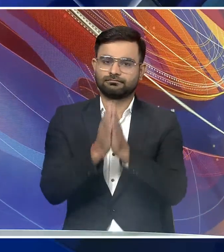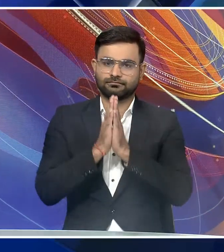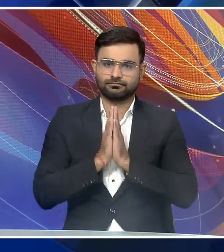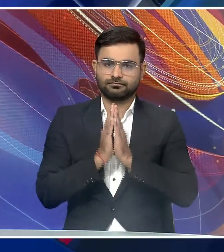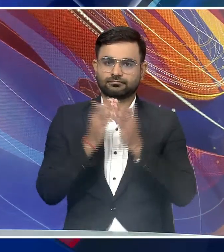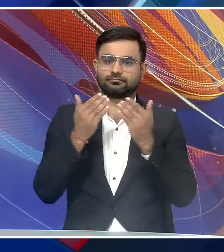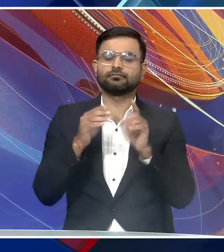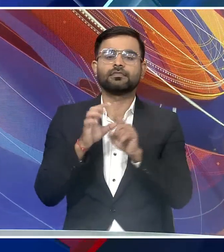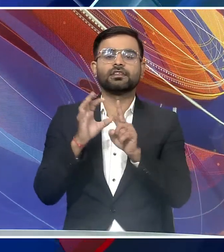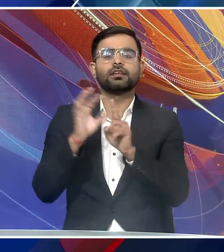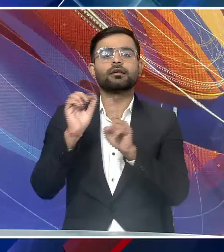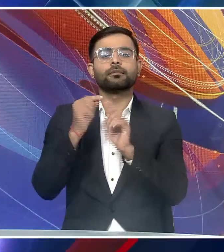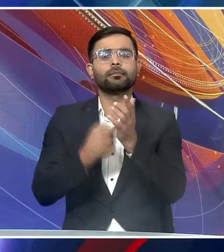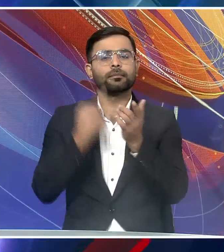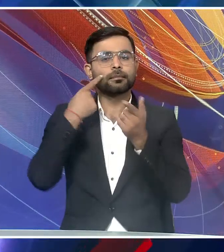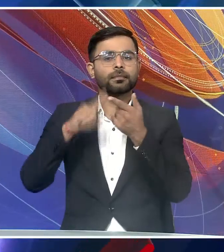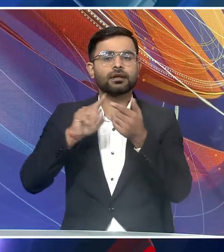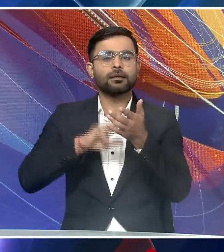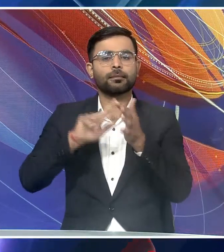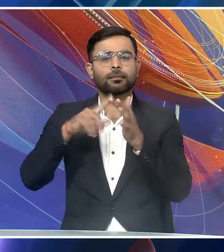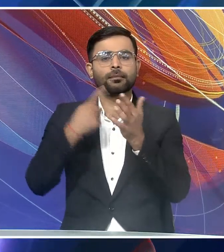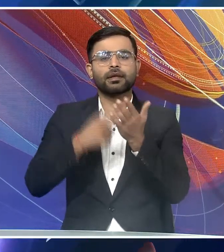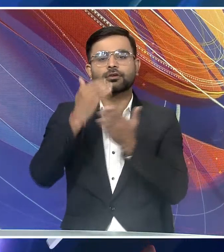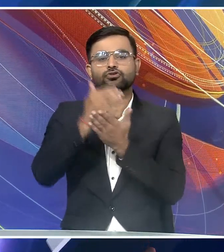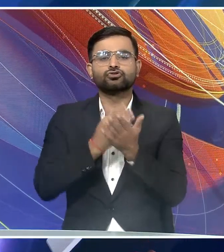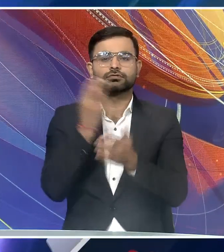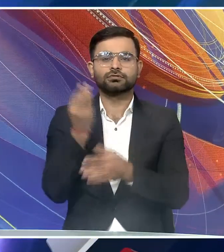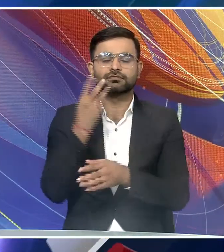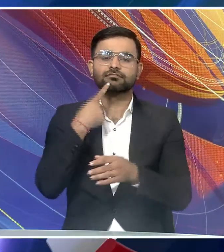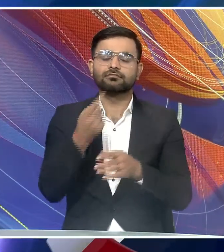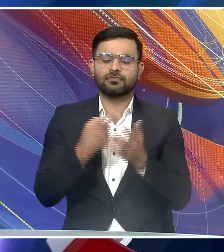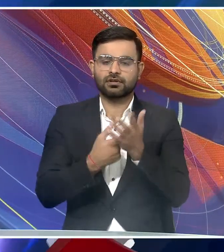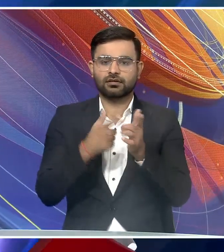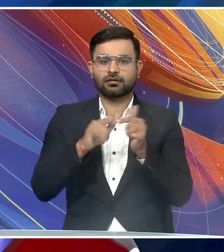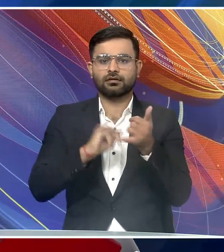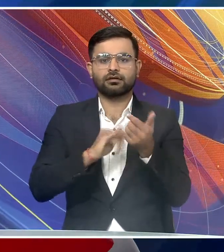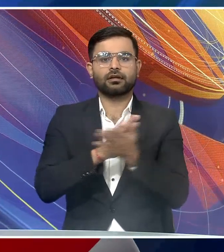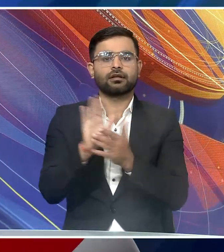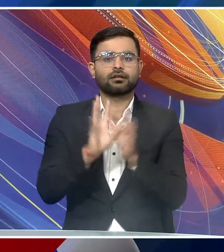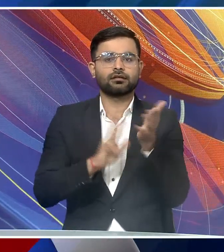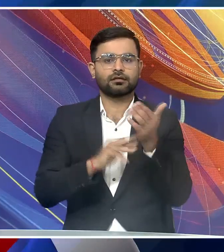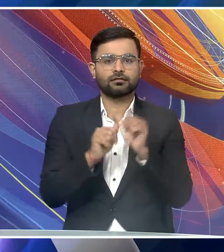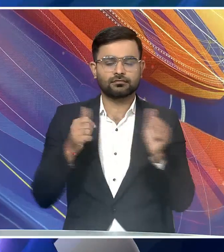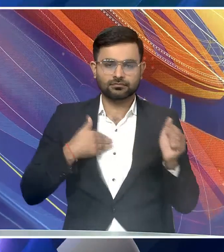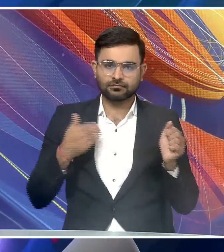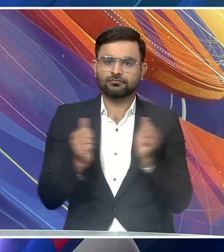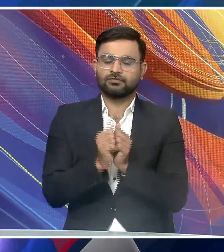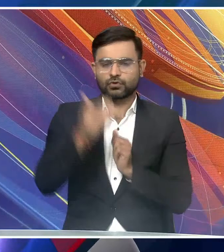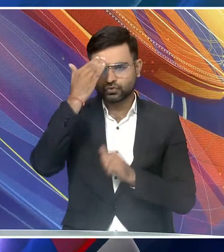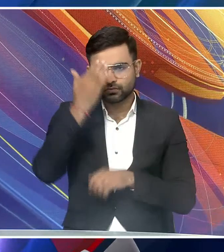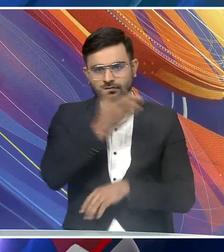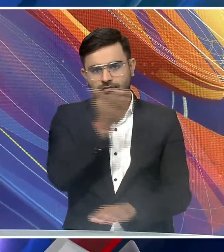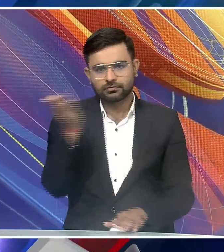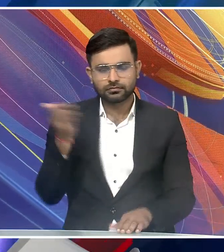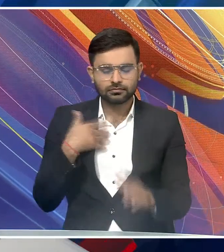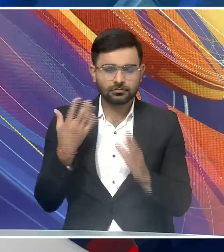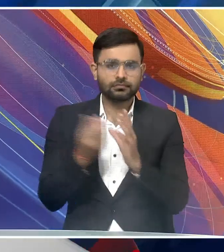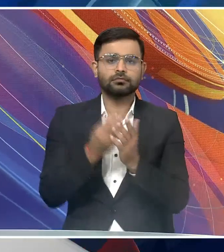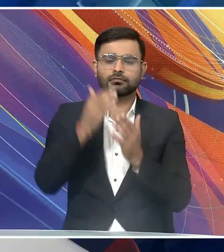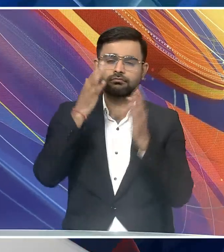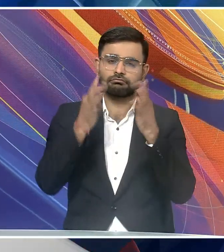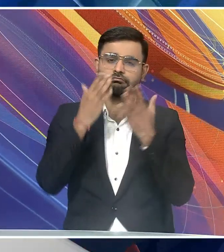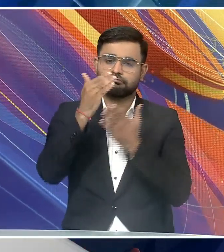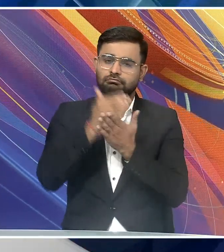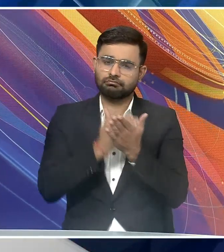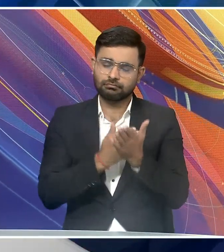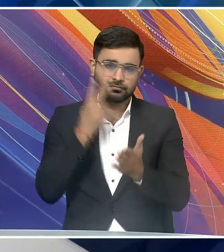नमस्कार, डीडी प्रीमियर्स में आज फिर आपका स्वागत है। मैं हूं रेशमा आपके साथ। और जैसा कि आप जानते ही हैं कि हम अपने इस खास